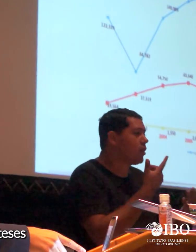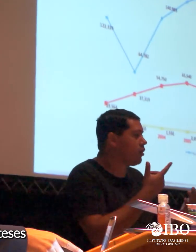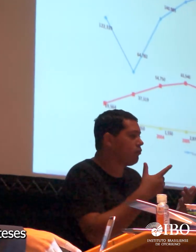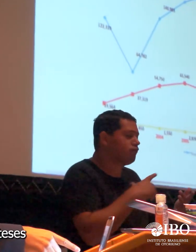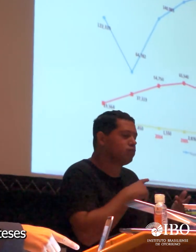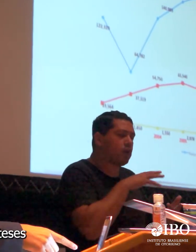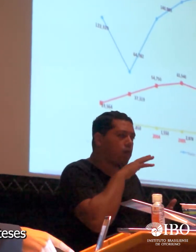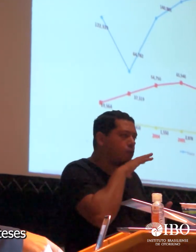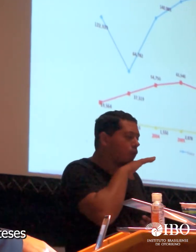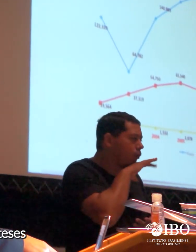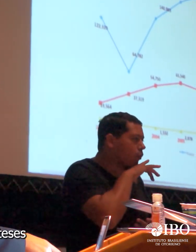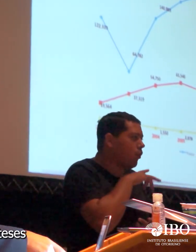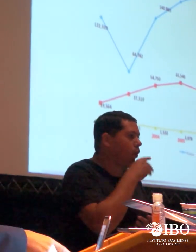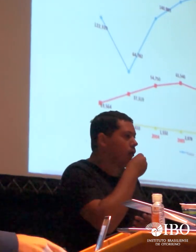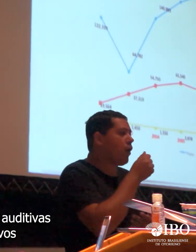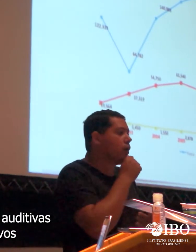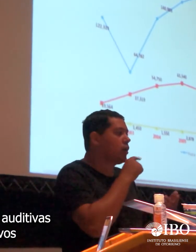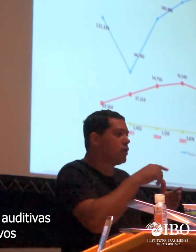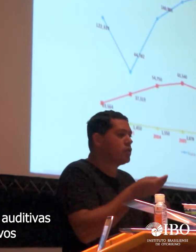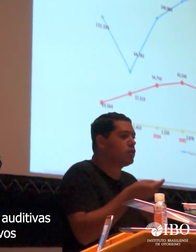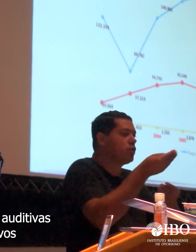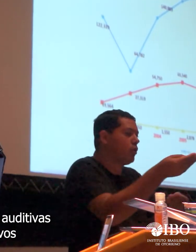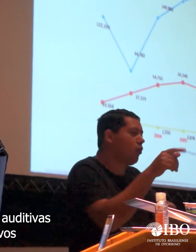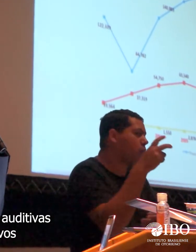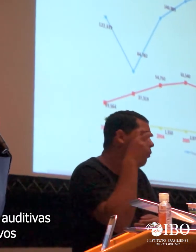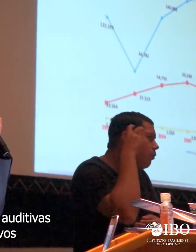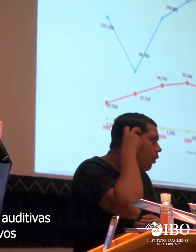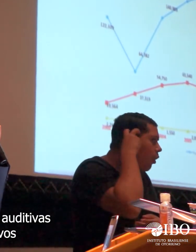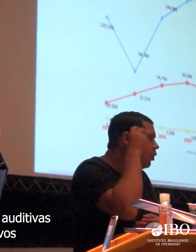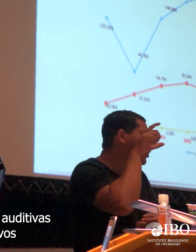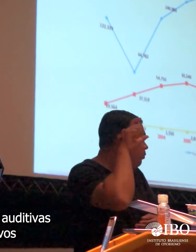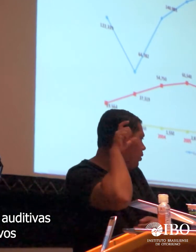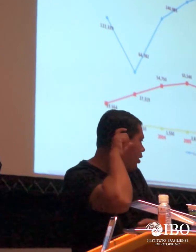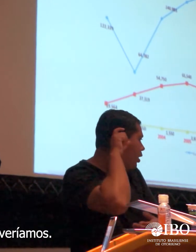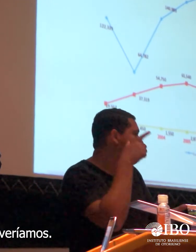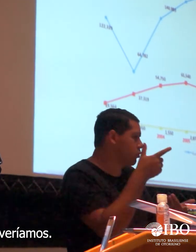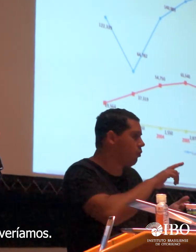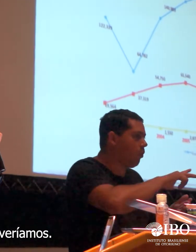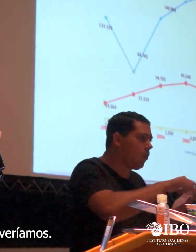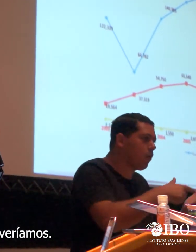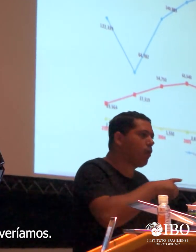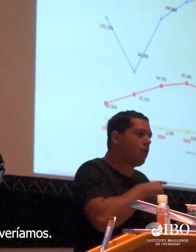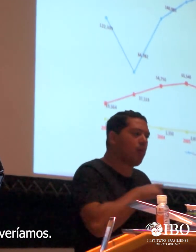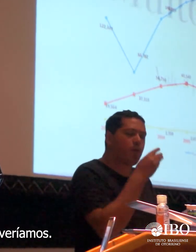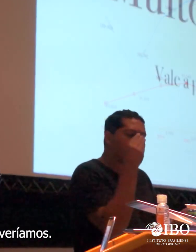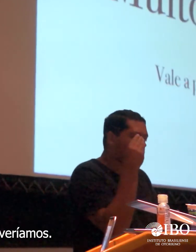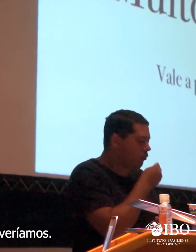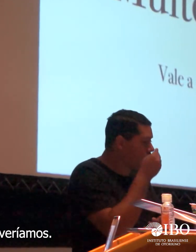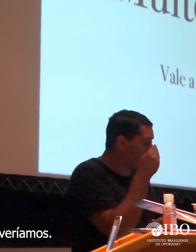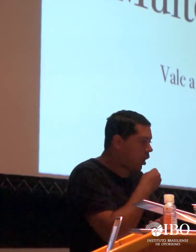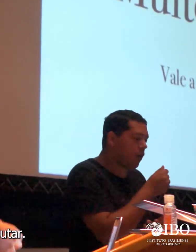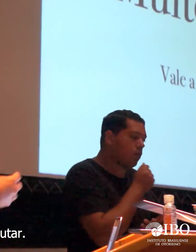entrega de próteses. A nossa entrega de próteses auditivas, como aparelhos auditivos, está muito aquém do